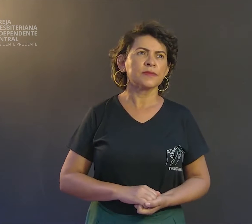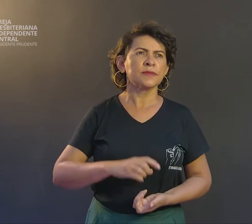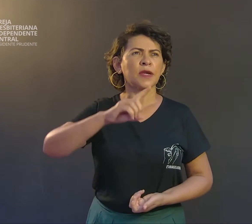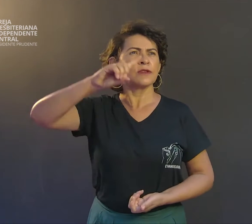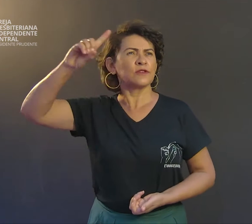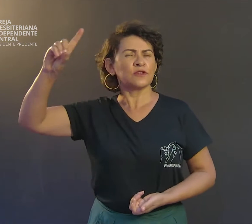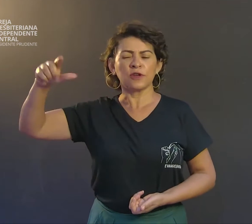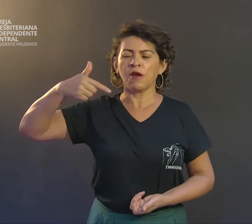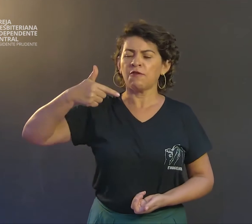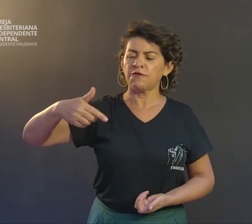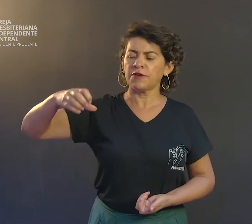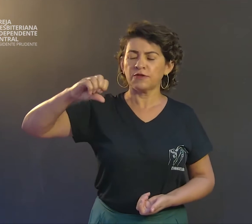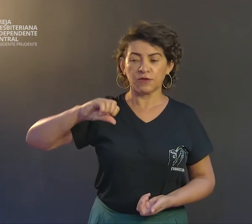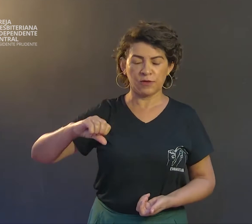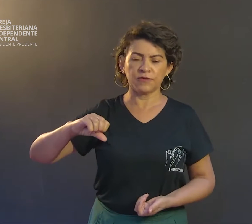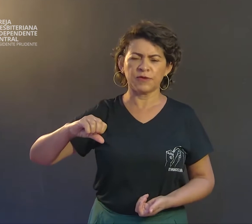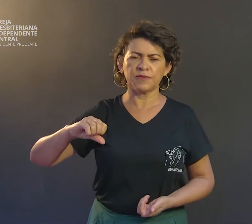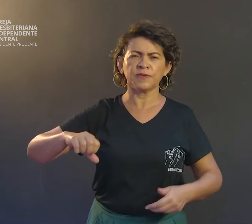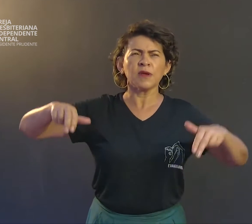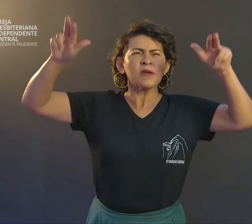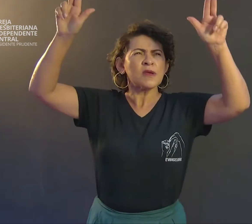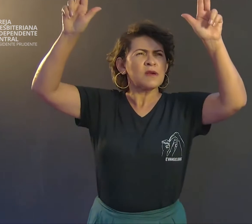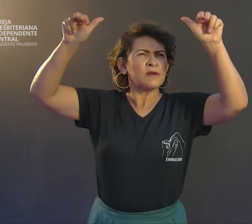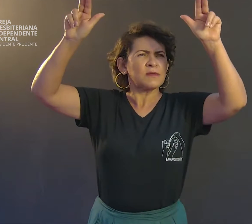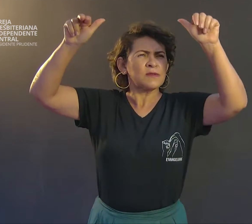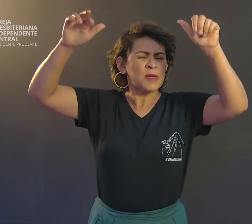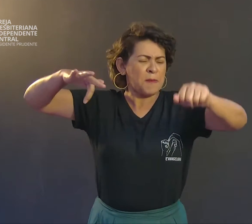Dia 29. Fechando as brechas.